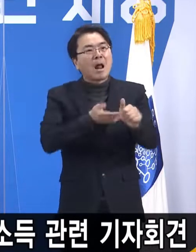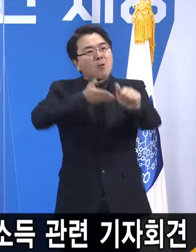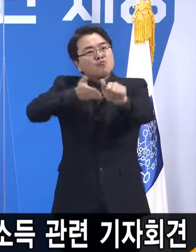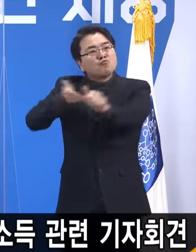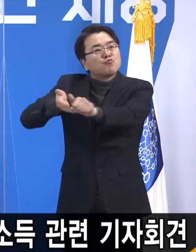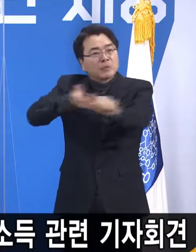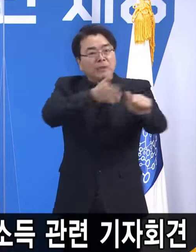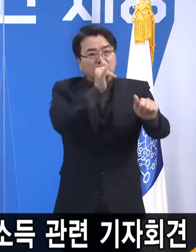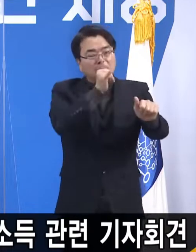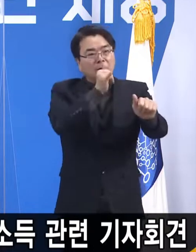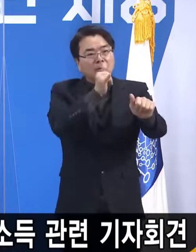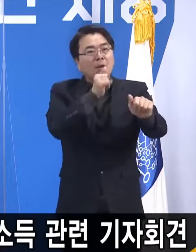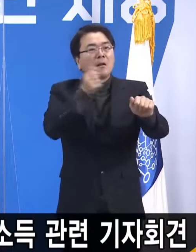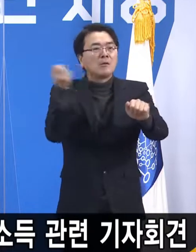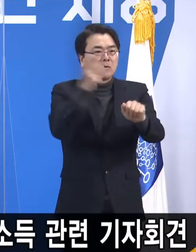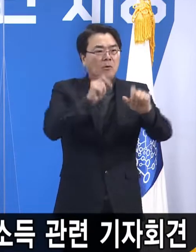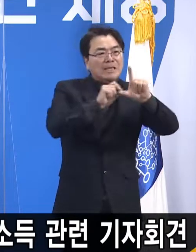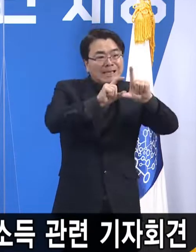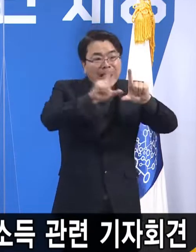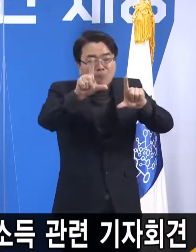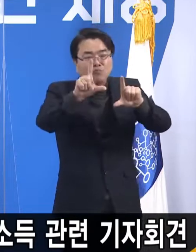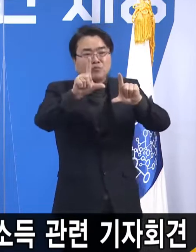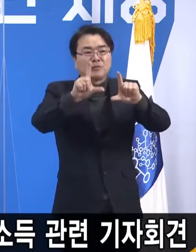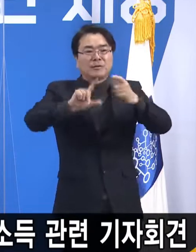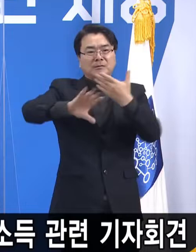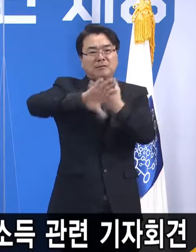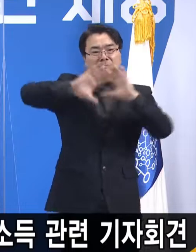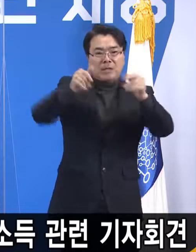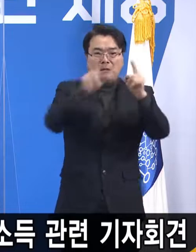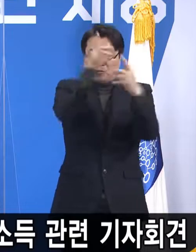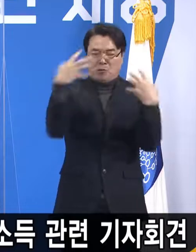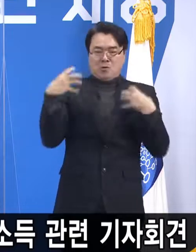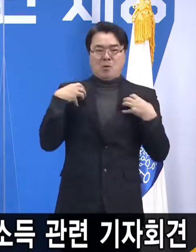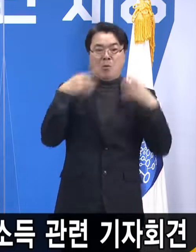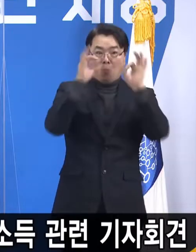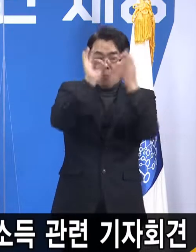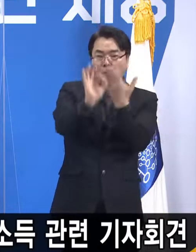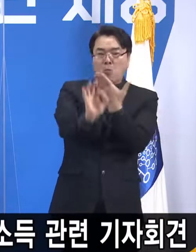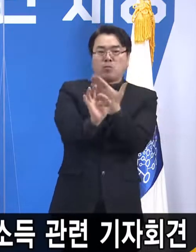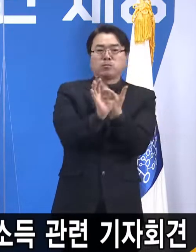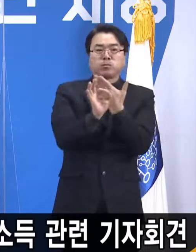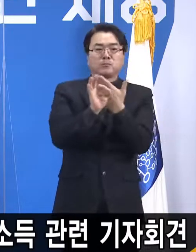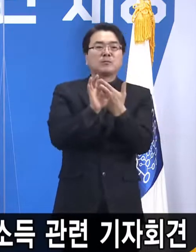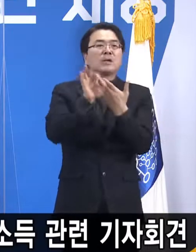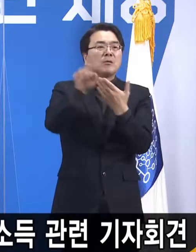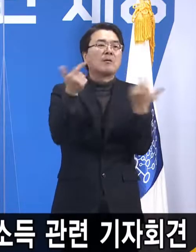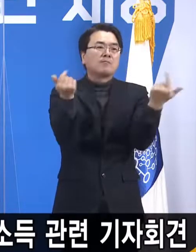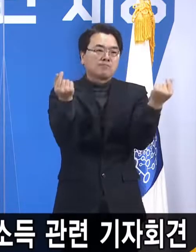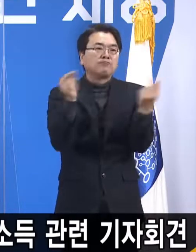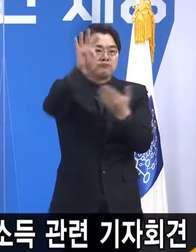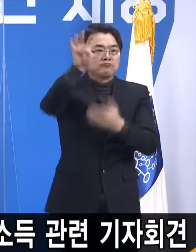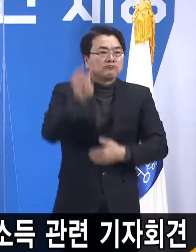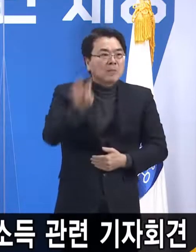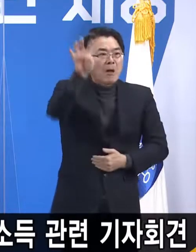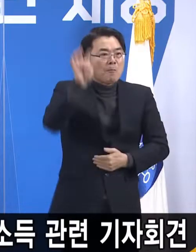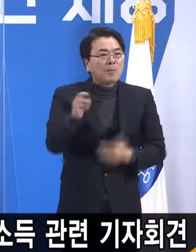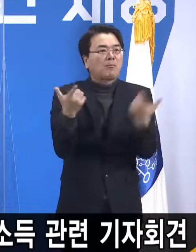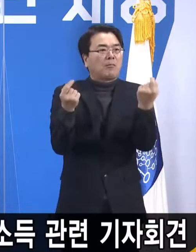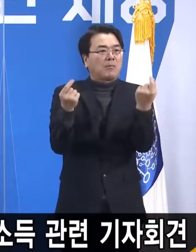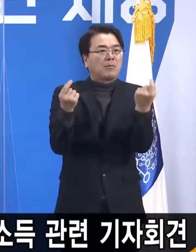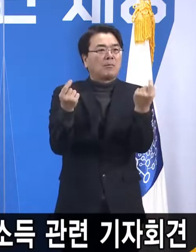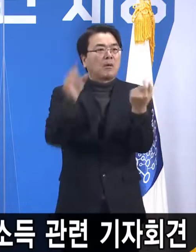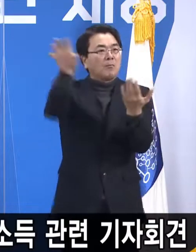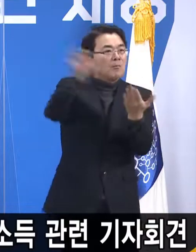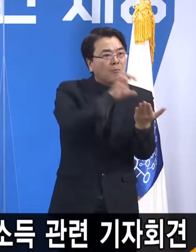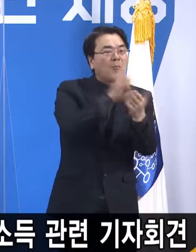실제로 대부분의 외국 정부들이 일반적인 재정 운영을 이와 같이 하고 있고 엄청난